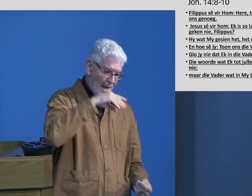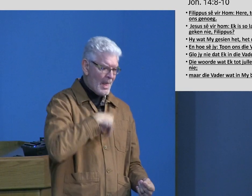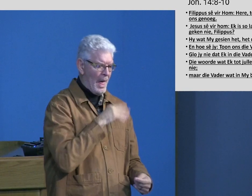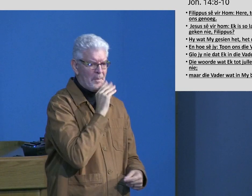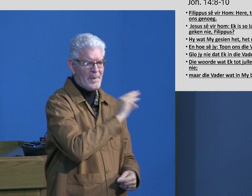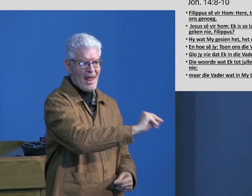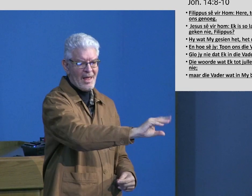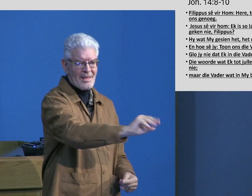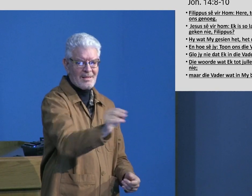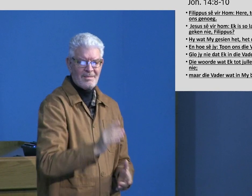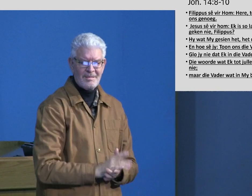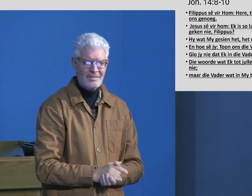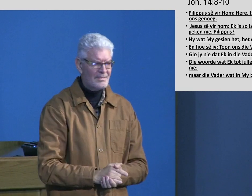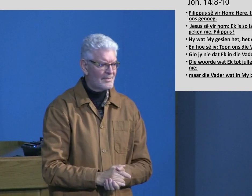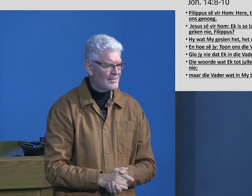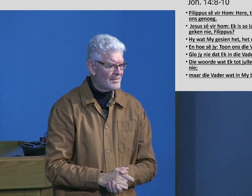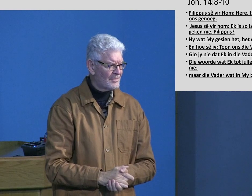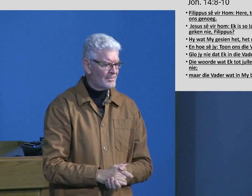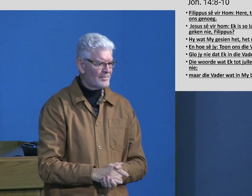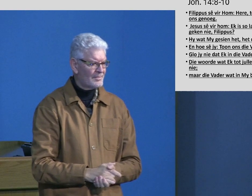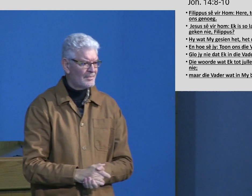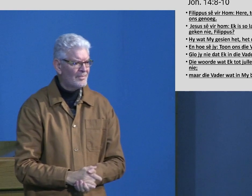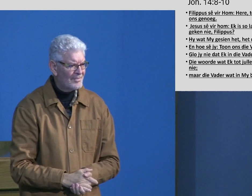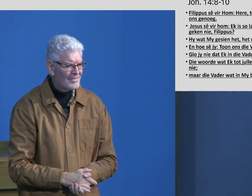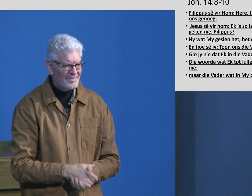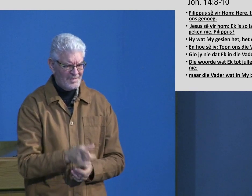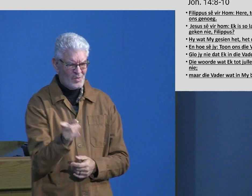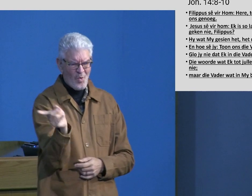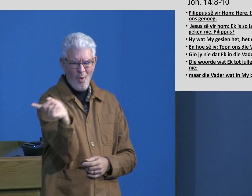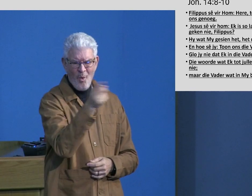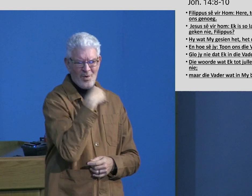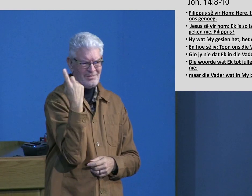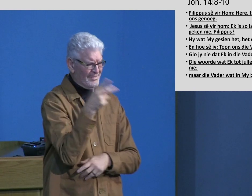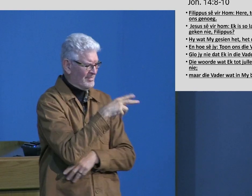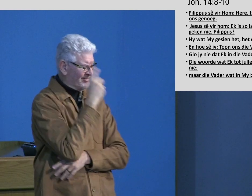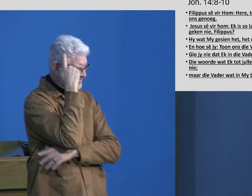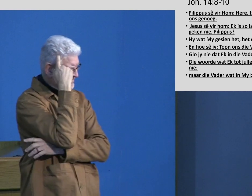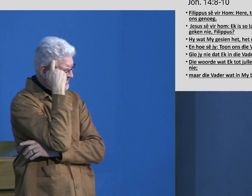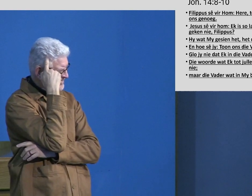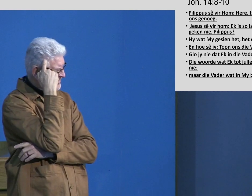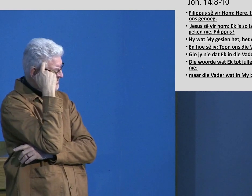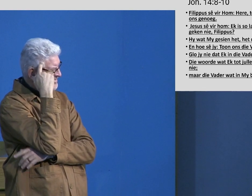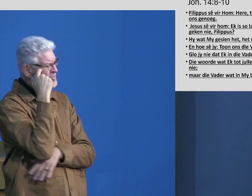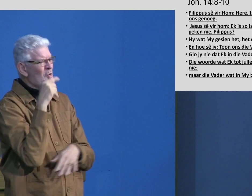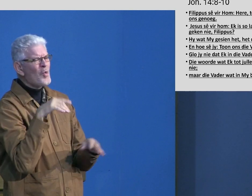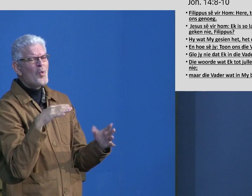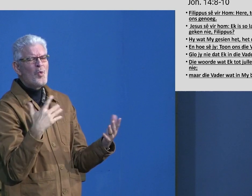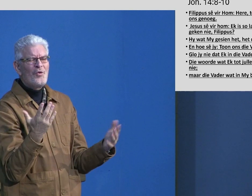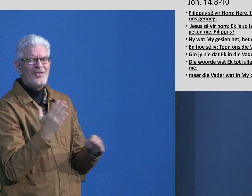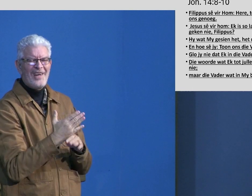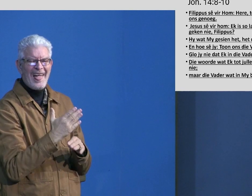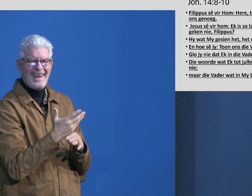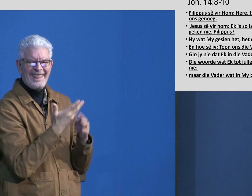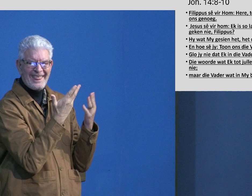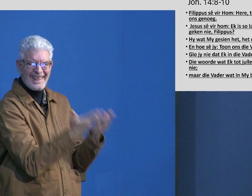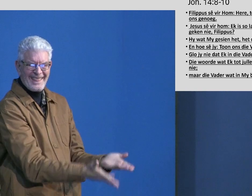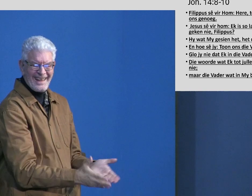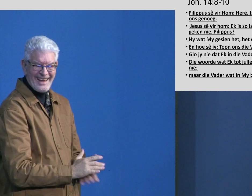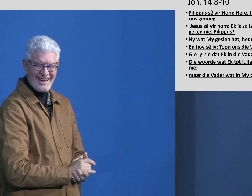hy praat deur my en ek praat met julle. So ja, dit is 'n kopkrapper. Hoe werk